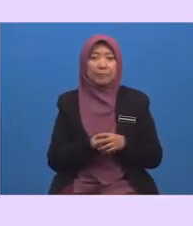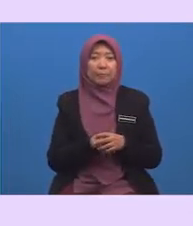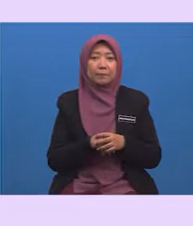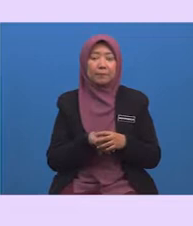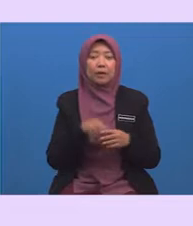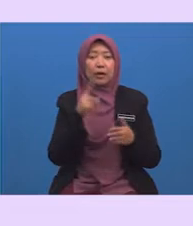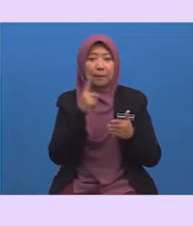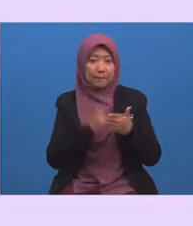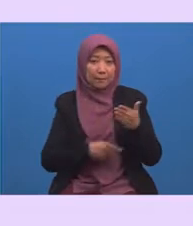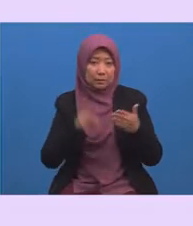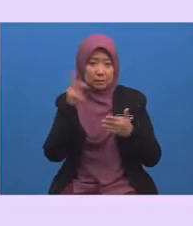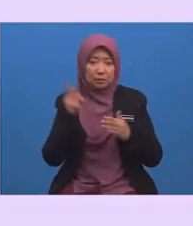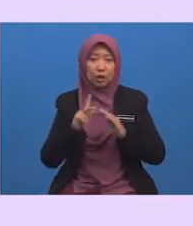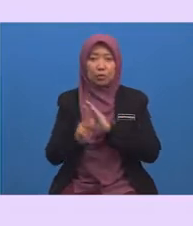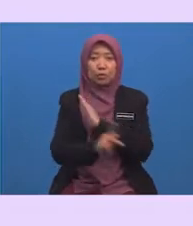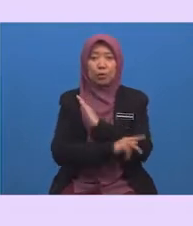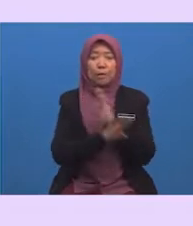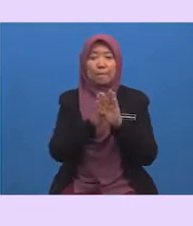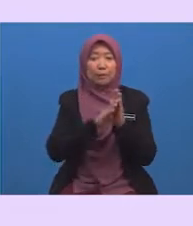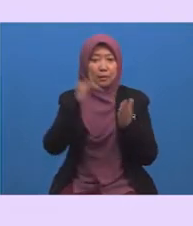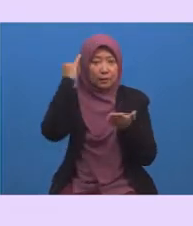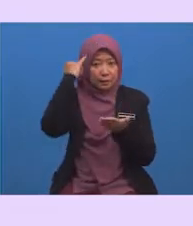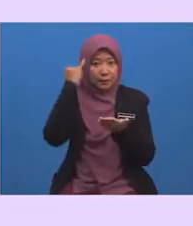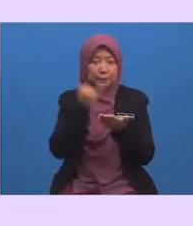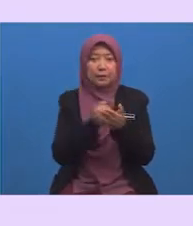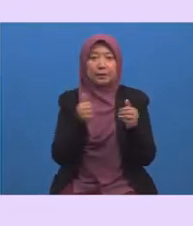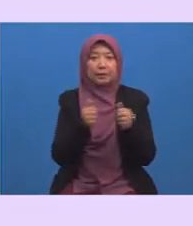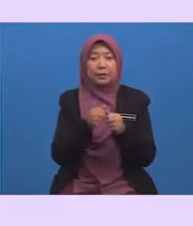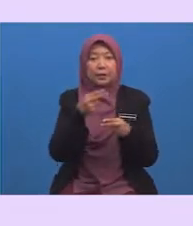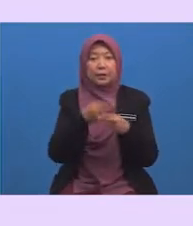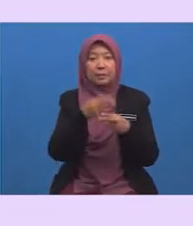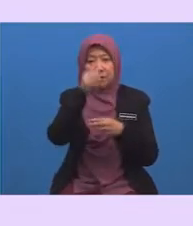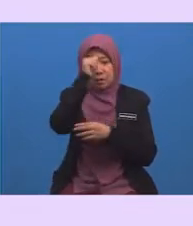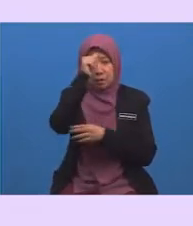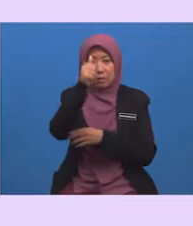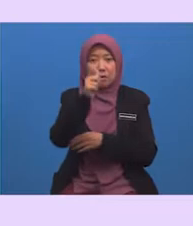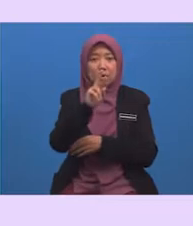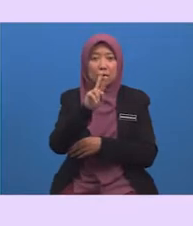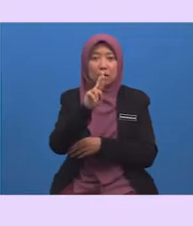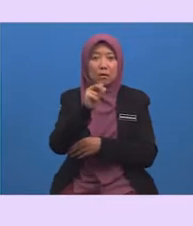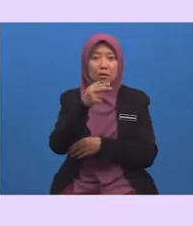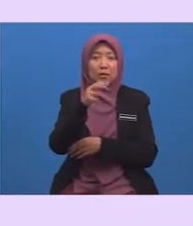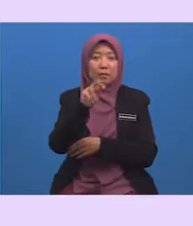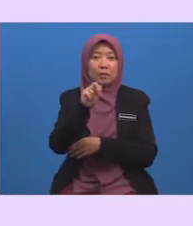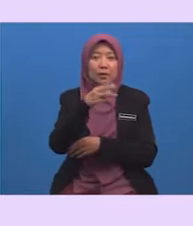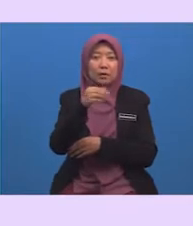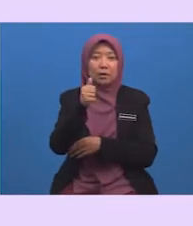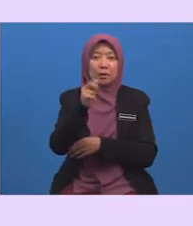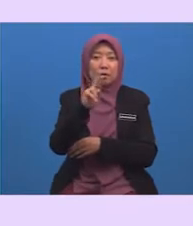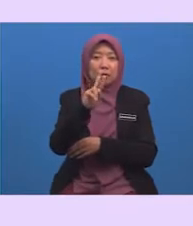Apakah hukum beriman dengan nama Allah Ar-Rahman dan